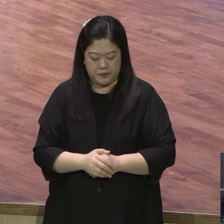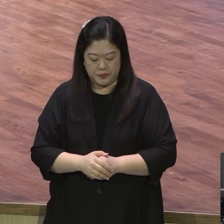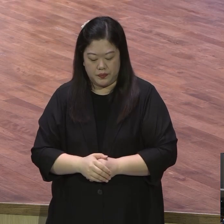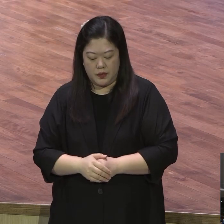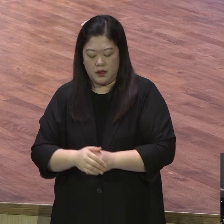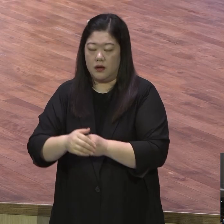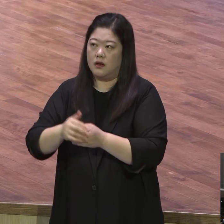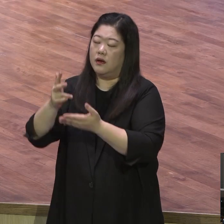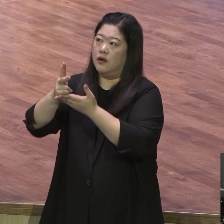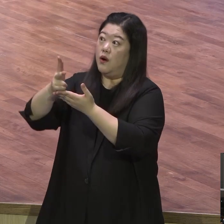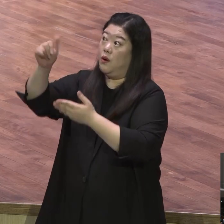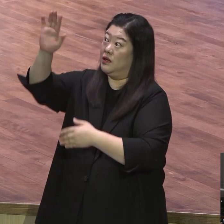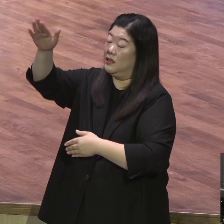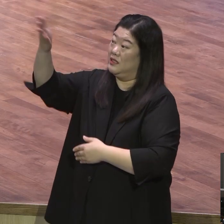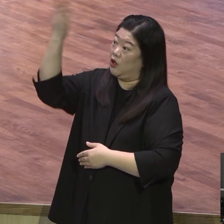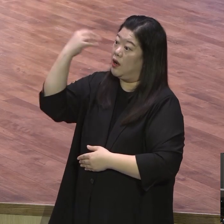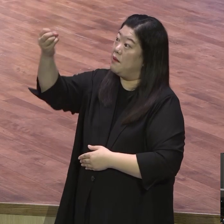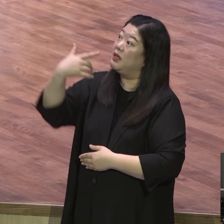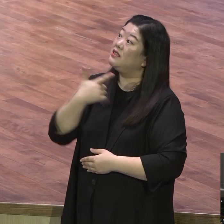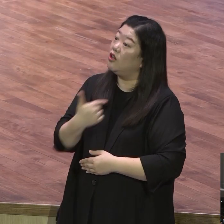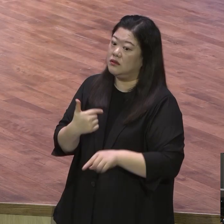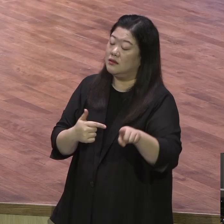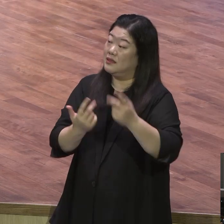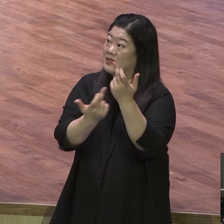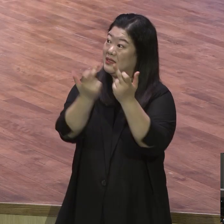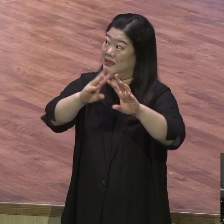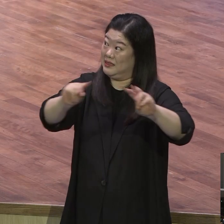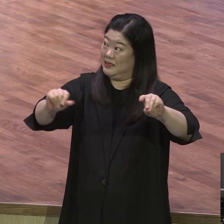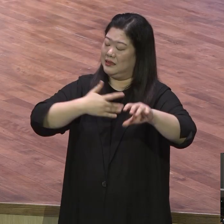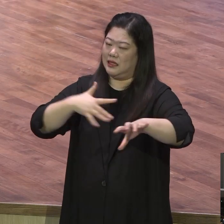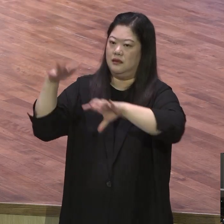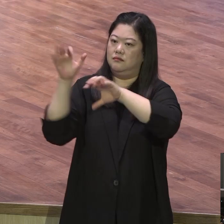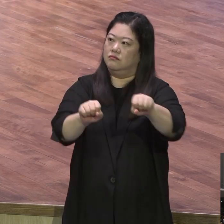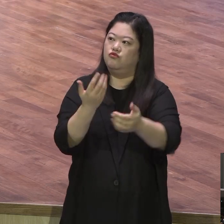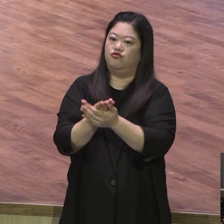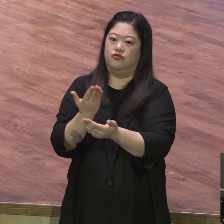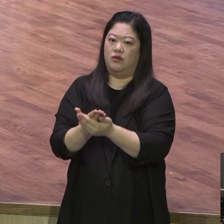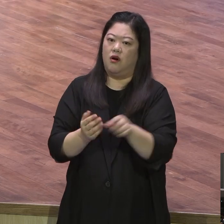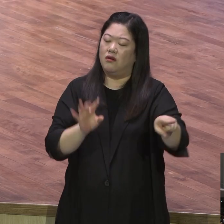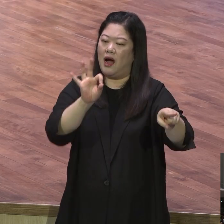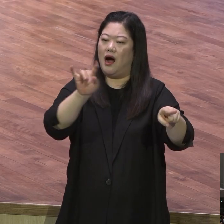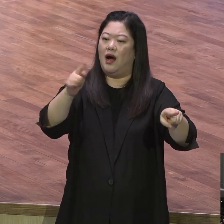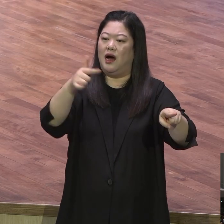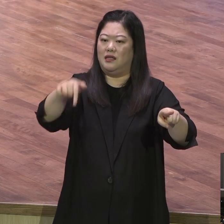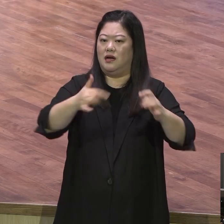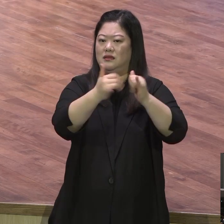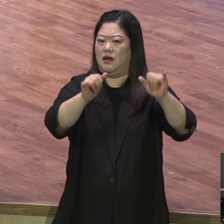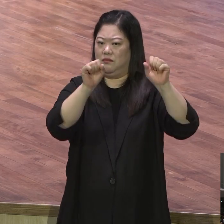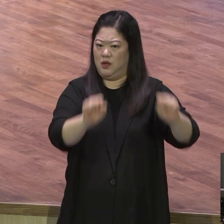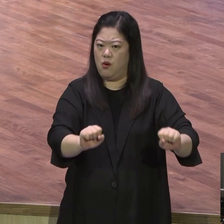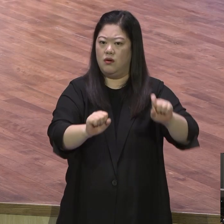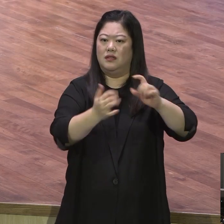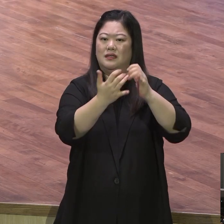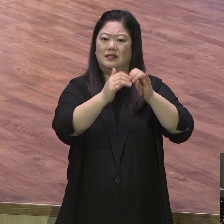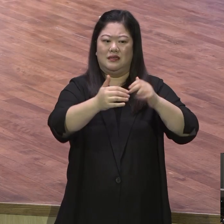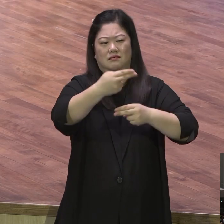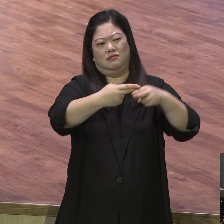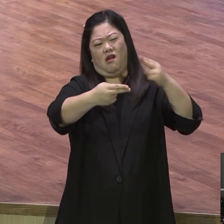이 산지를 지금 내게 주소서 당신도 그날에 들여섰거니와 그곳에는 안악 사람 있고 그 성업들은 크고